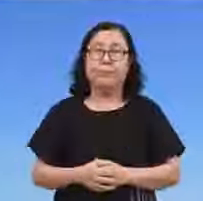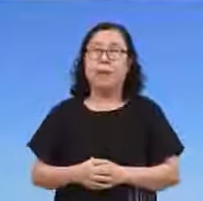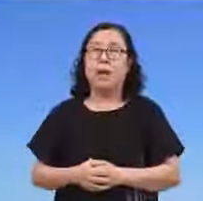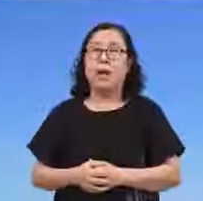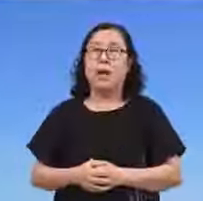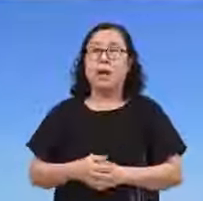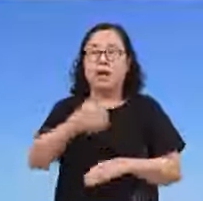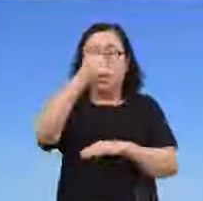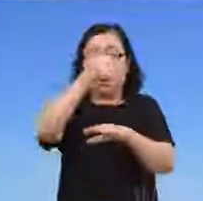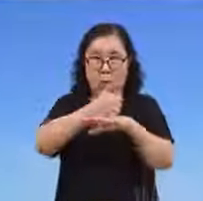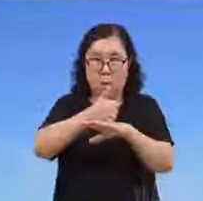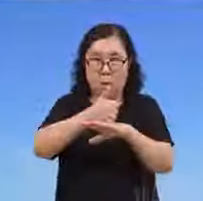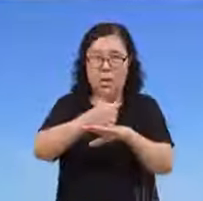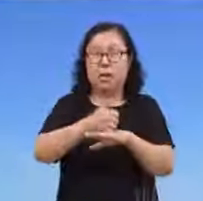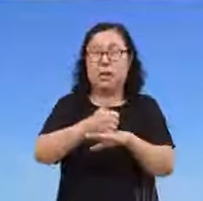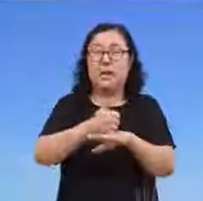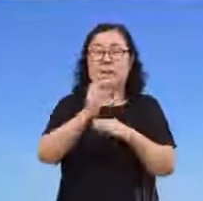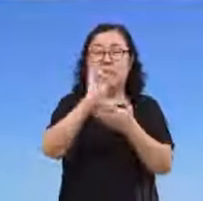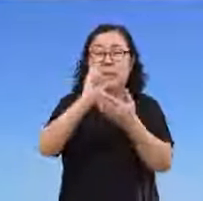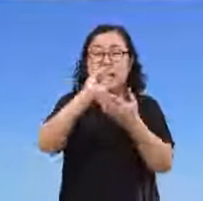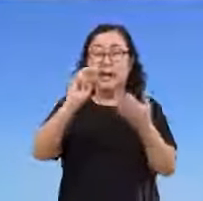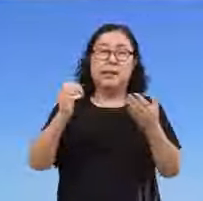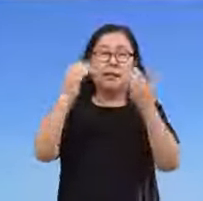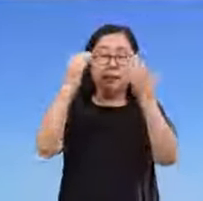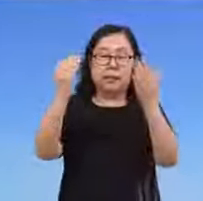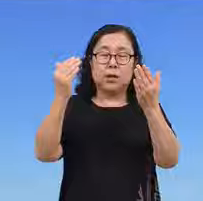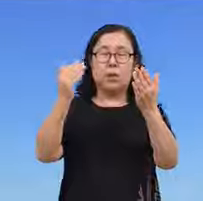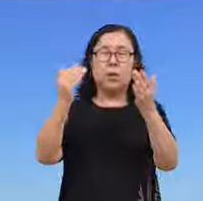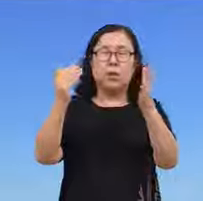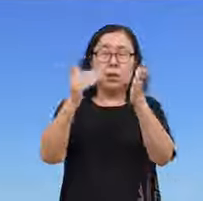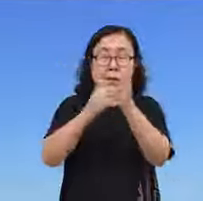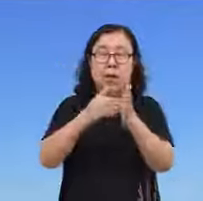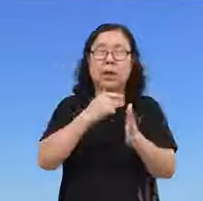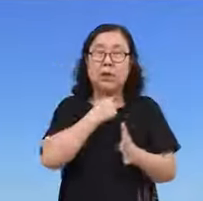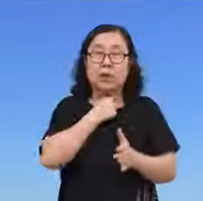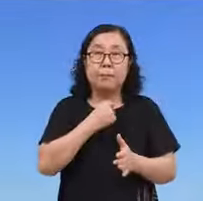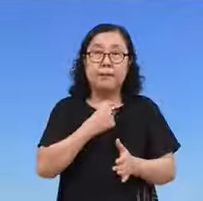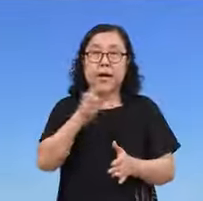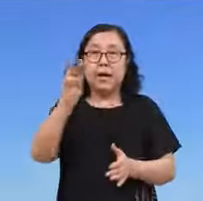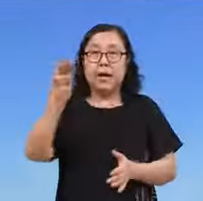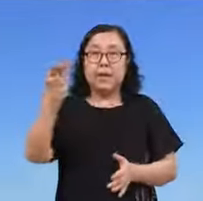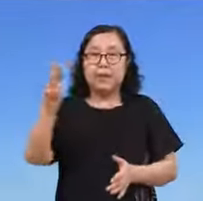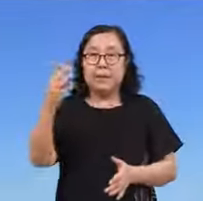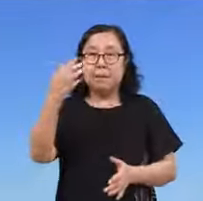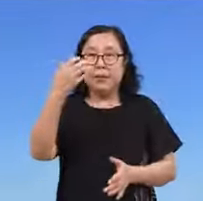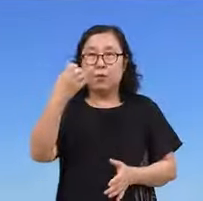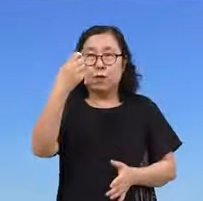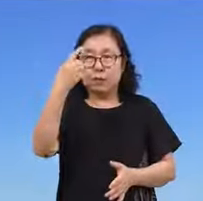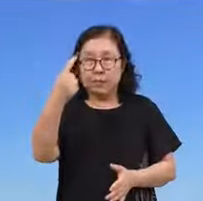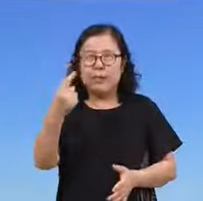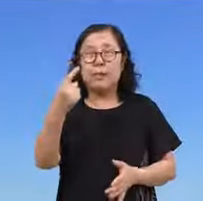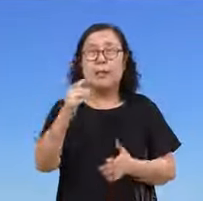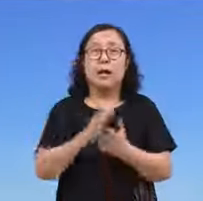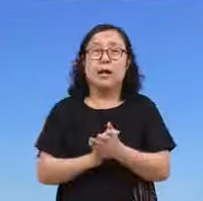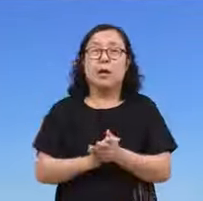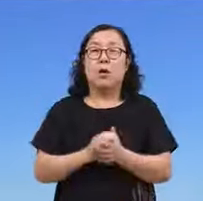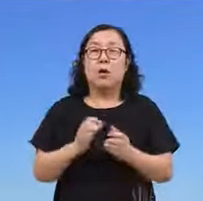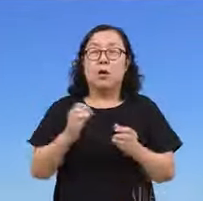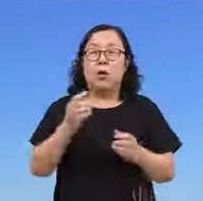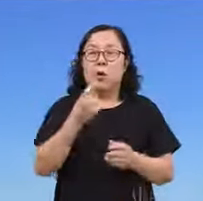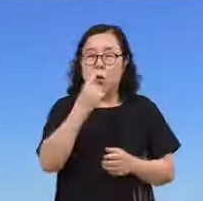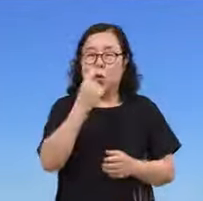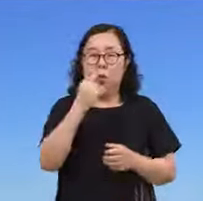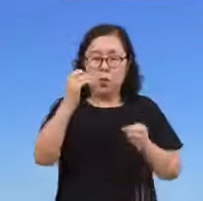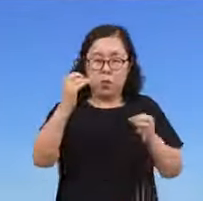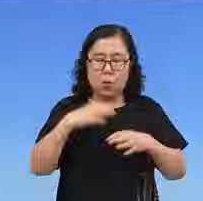이 찬양으로 맺기를 원합니다. 우리가 잘 아는 찬송가 391장, 오 놀라운 구세주 예수